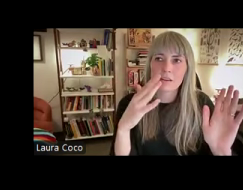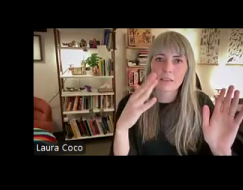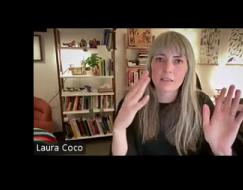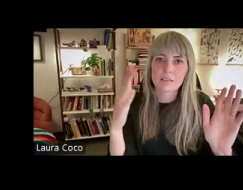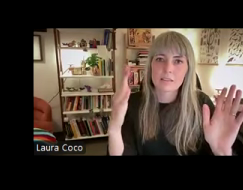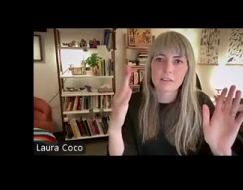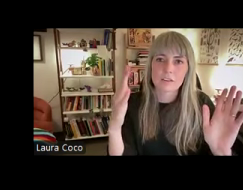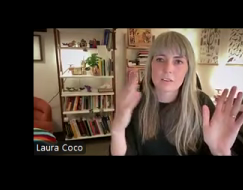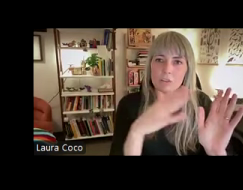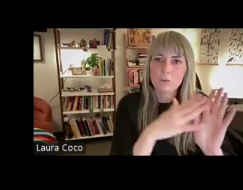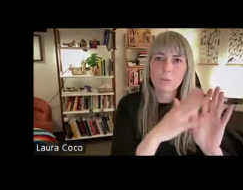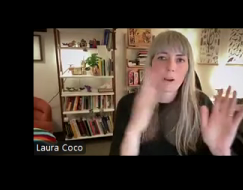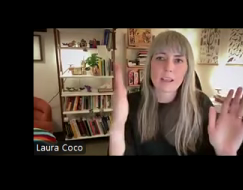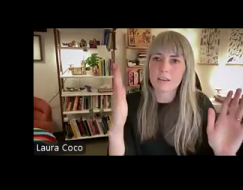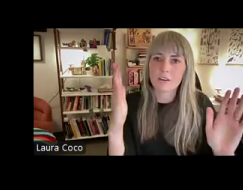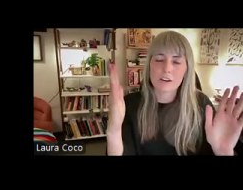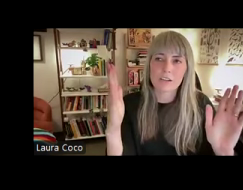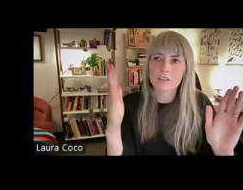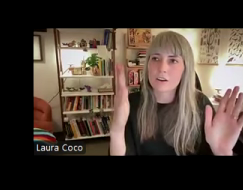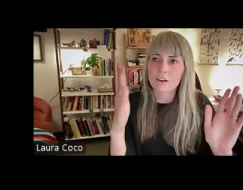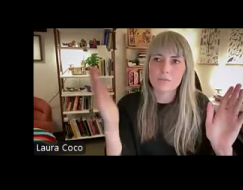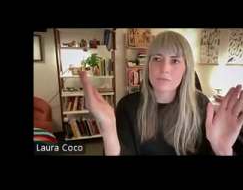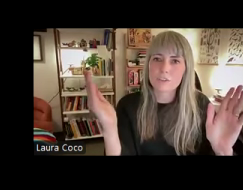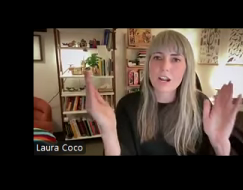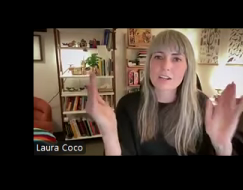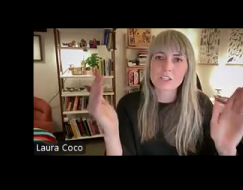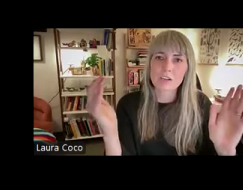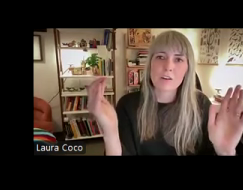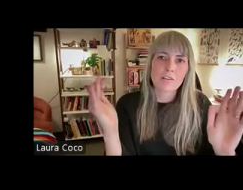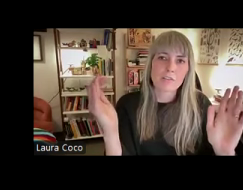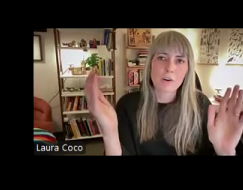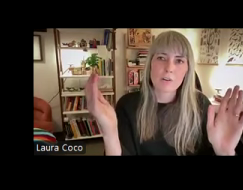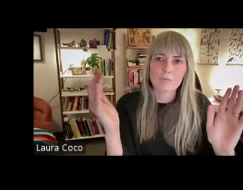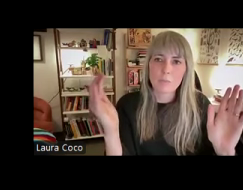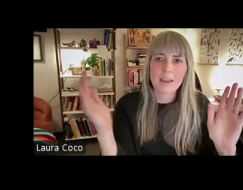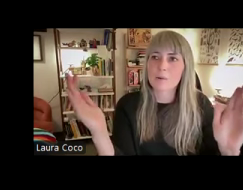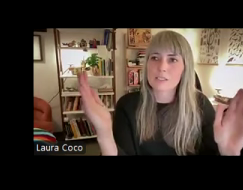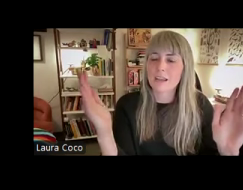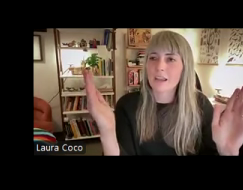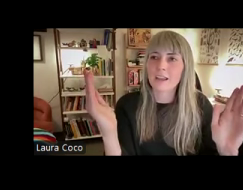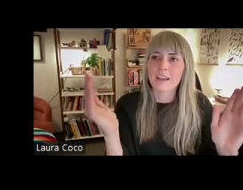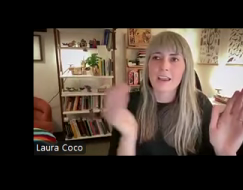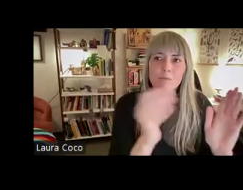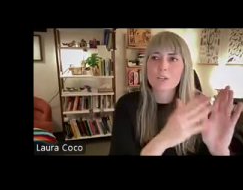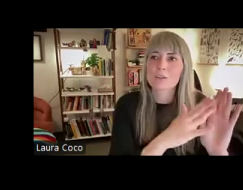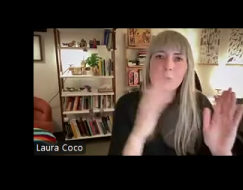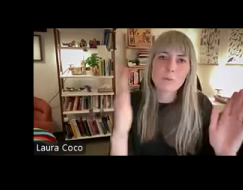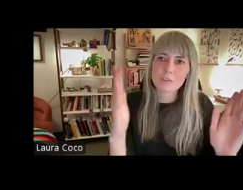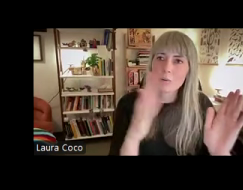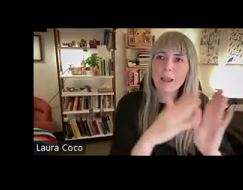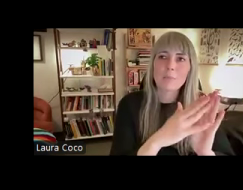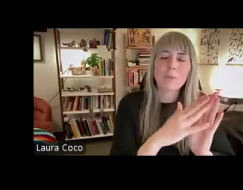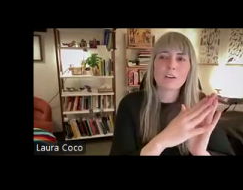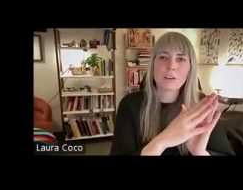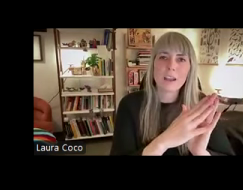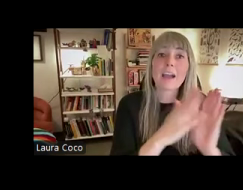luego también si es que esto puede ser que usted esté trabajando en un tractor por 8 horas al día